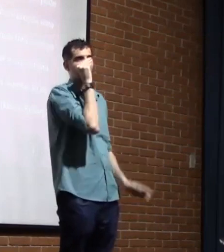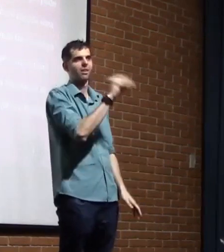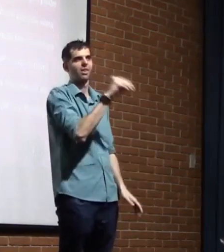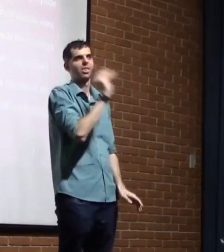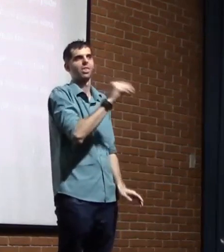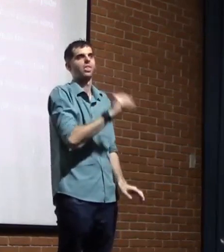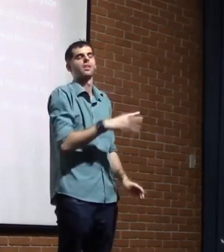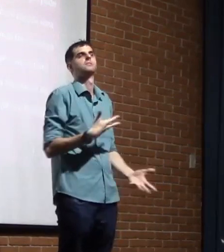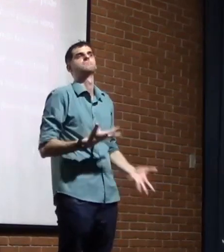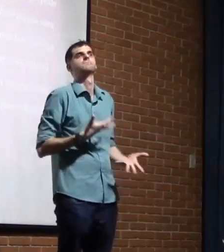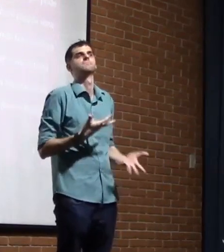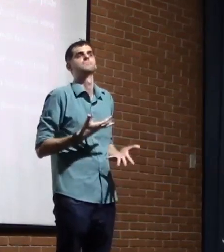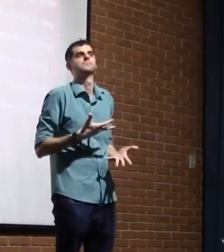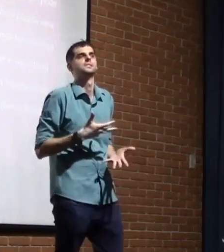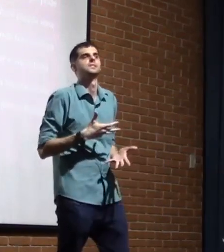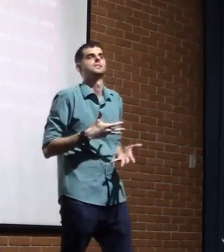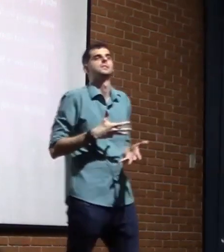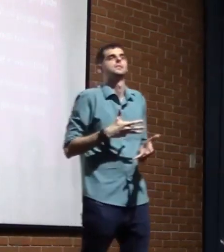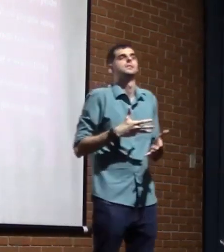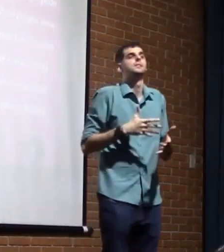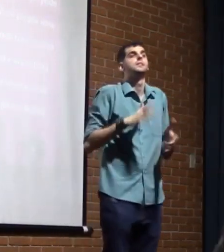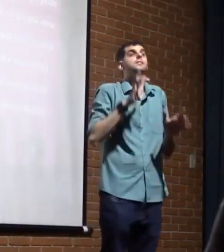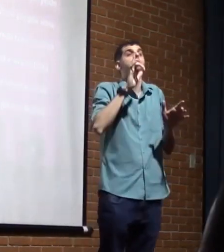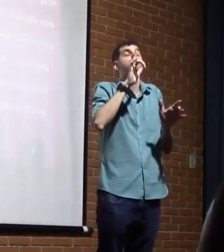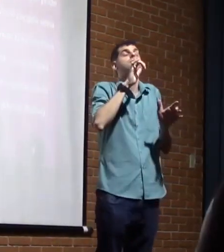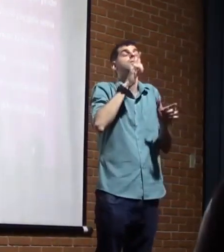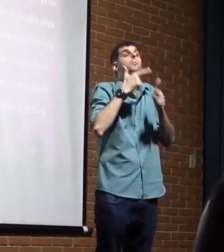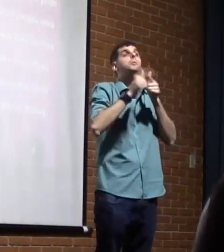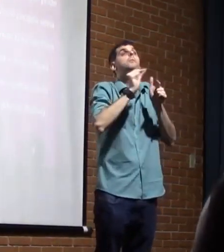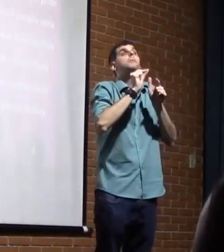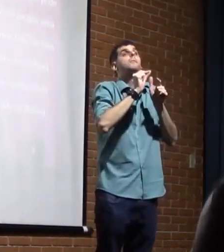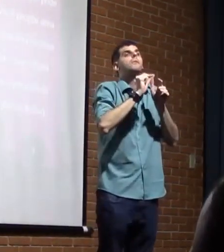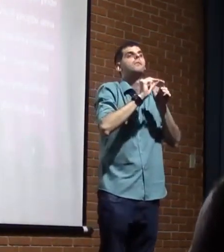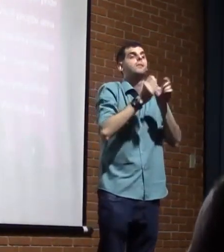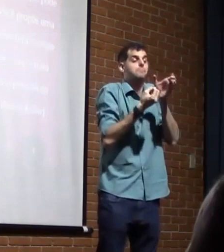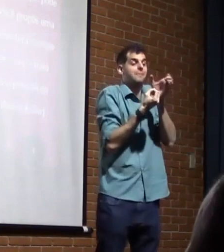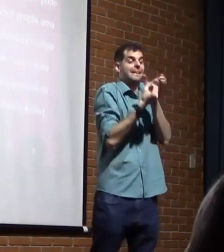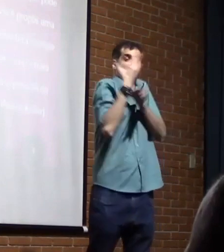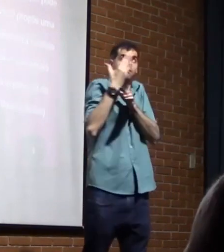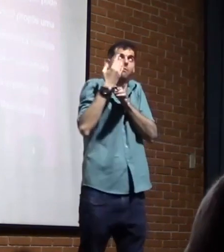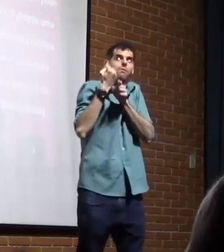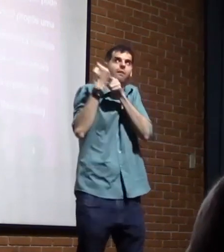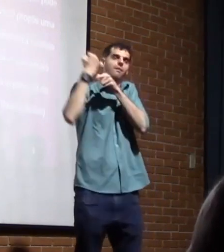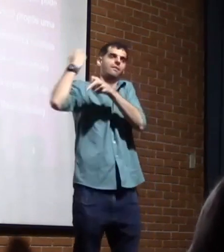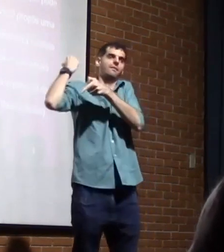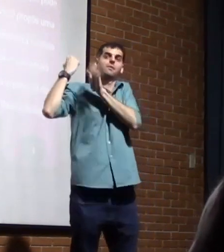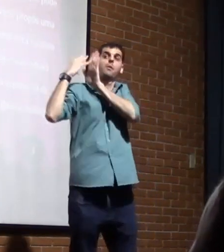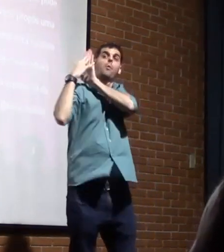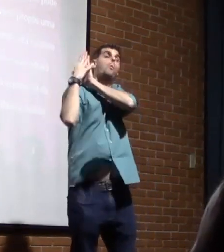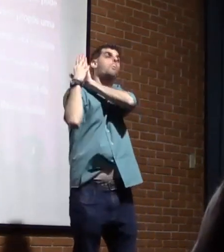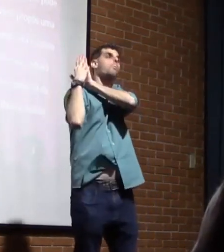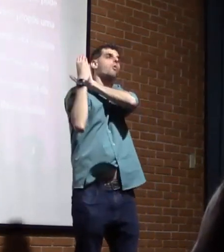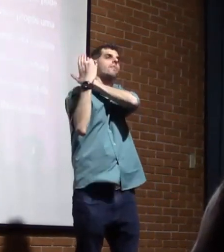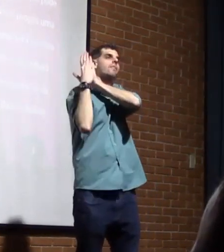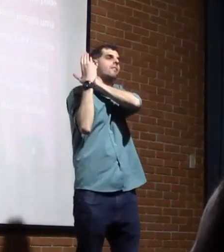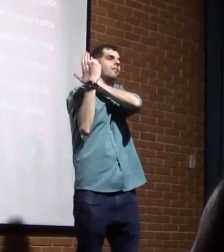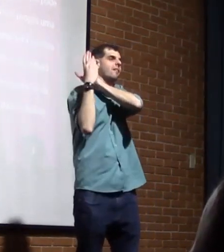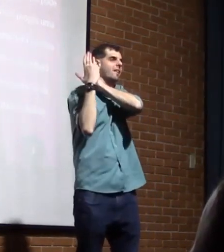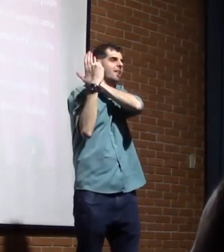De como que ele foi realmente muito desprezado durante todo esse contexto histórico, né? Por exemplo, foi